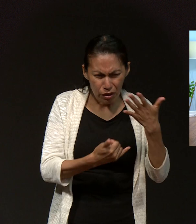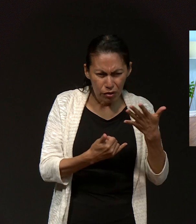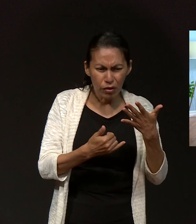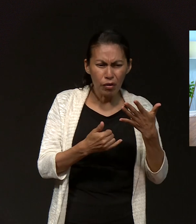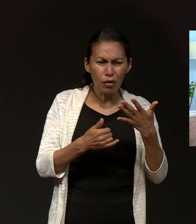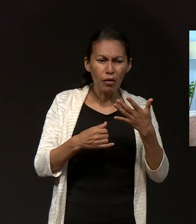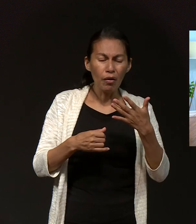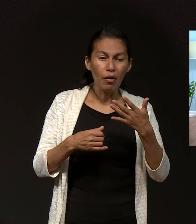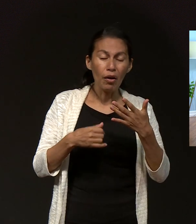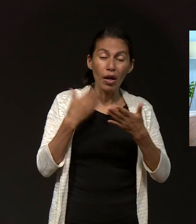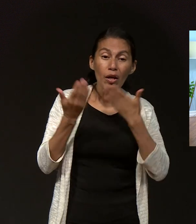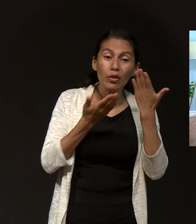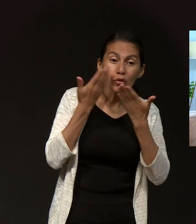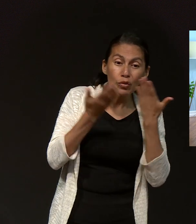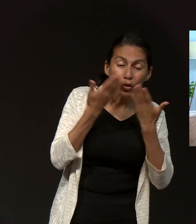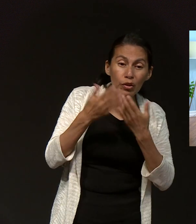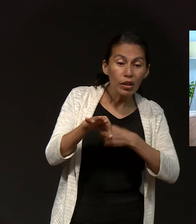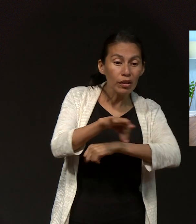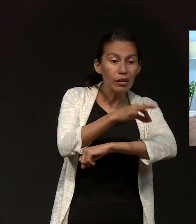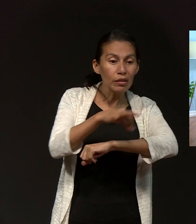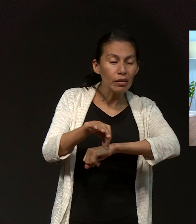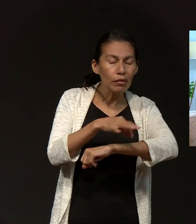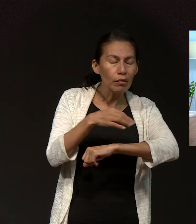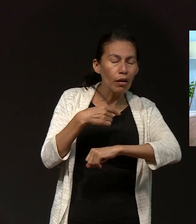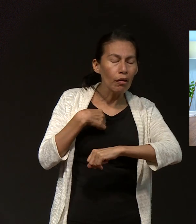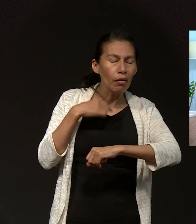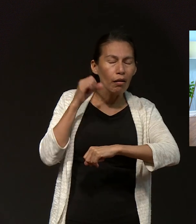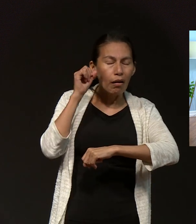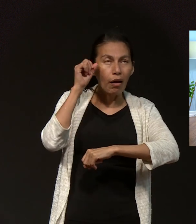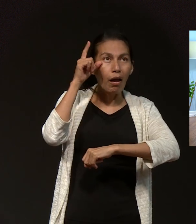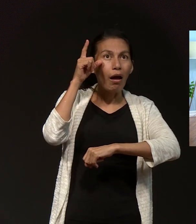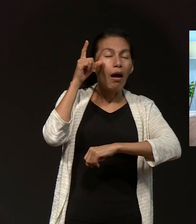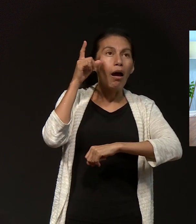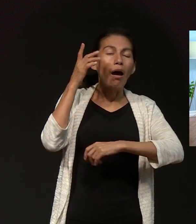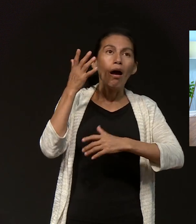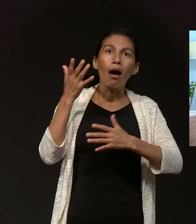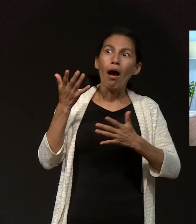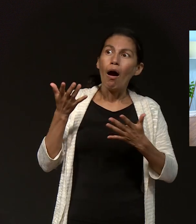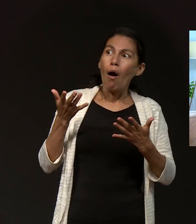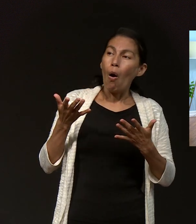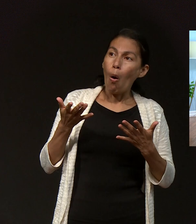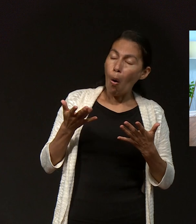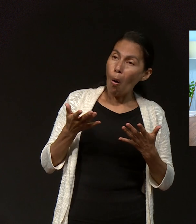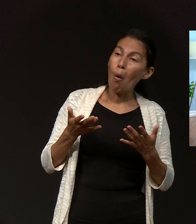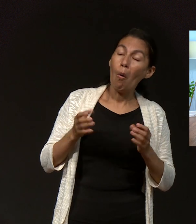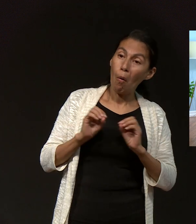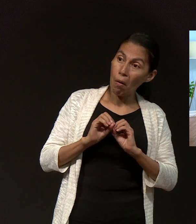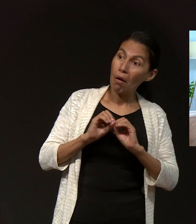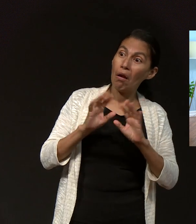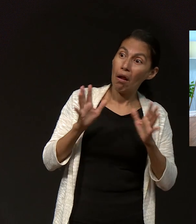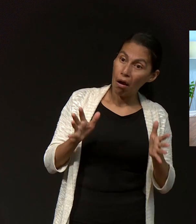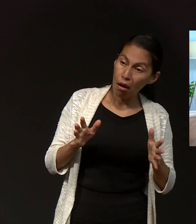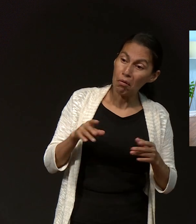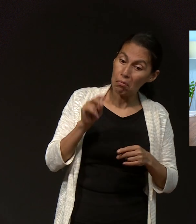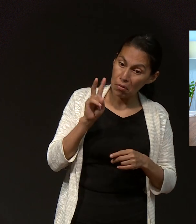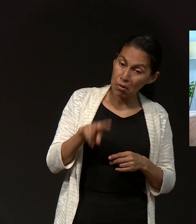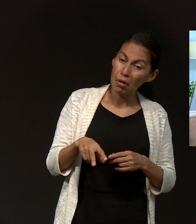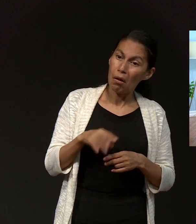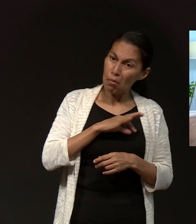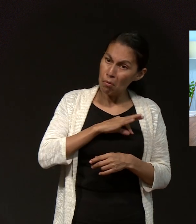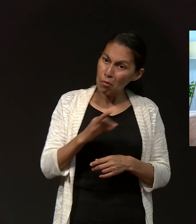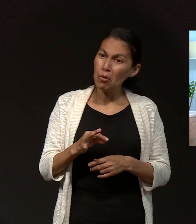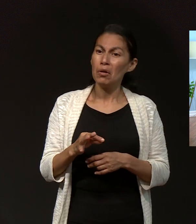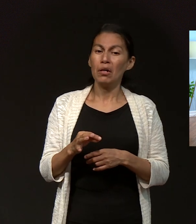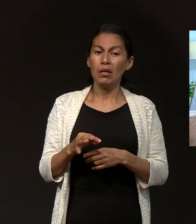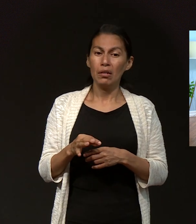arquitectura. Y me sonó así como una campana en la cabeza, la carrera de arquitectura. Y le digo, claro que sí. Le digo, la iglesia tiene mucho,